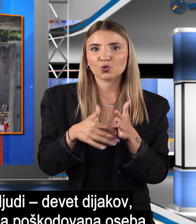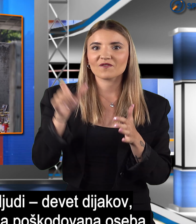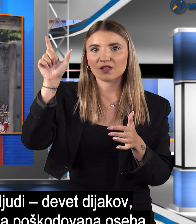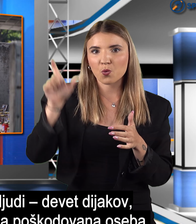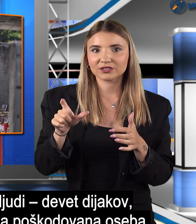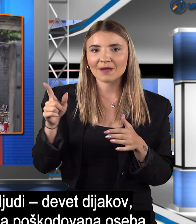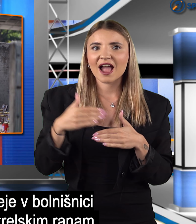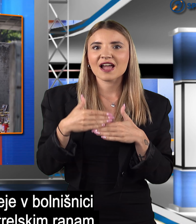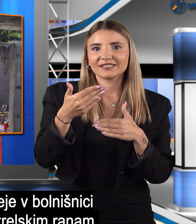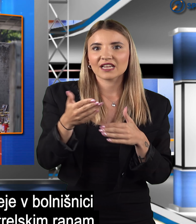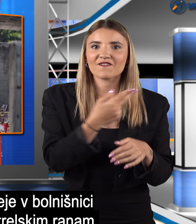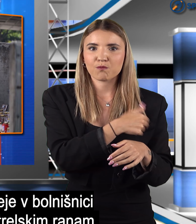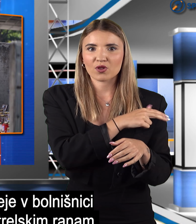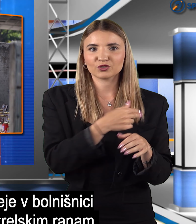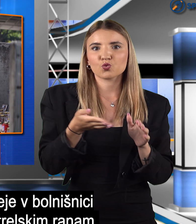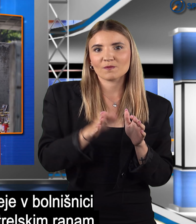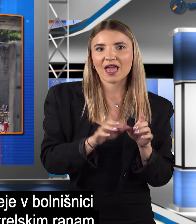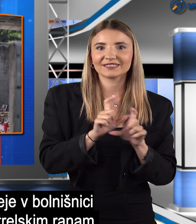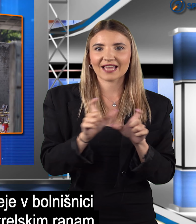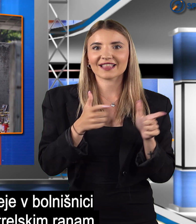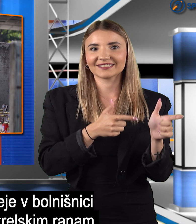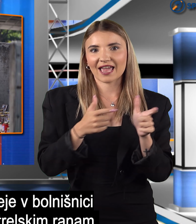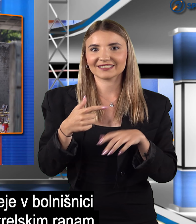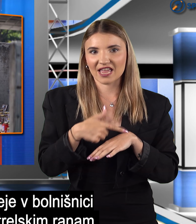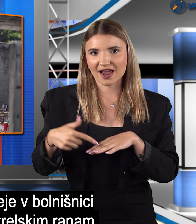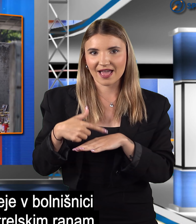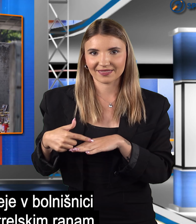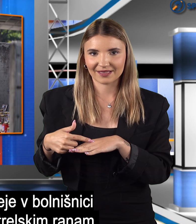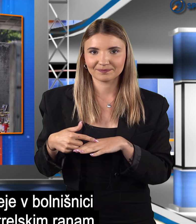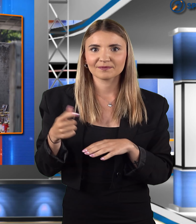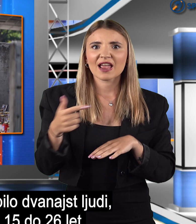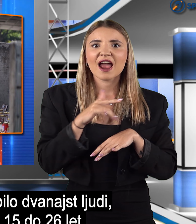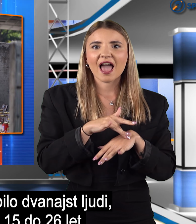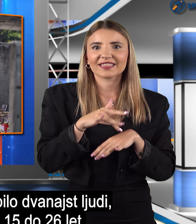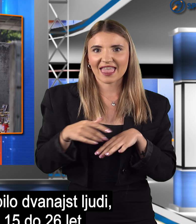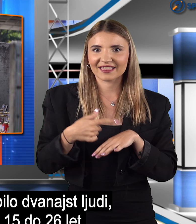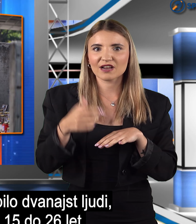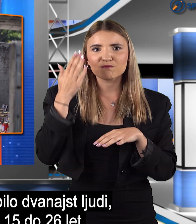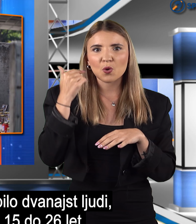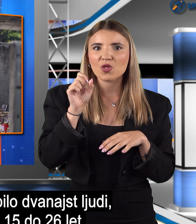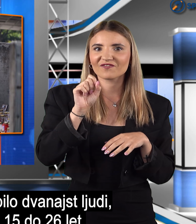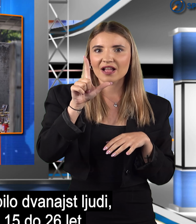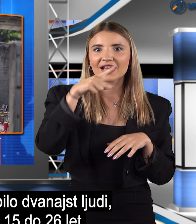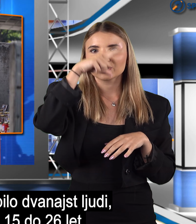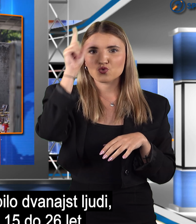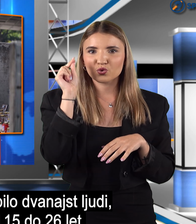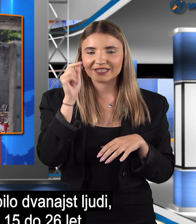oseba, ki je kasneje v bolnišnici podlegla strelskim ranam. Ranjenih je bilo 12 ljudi, starih